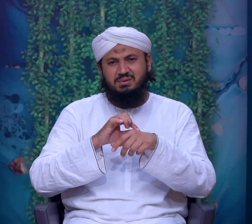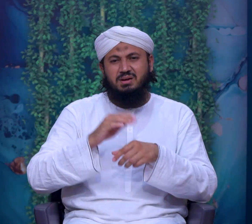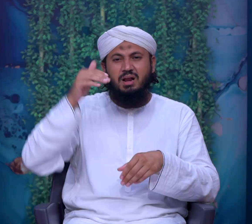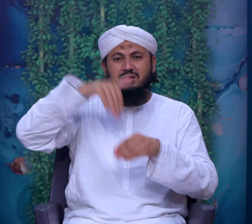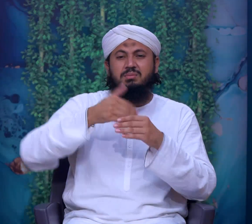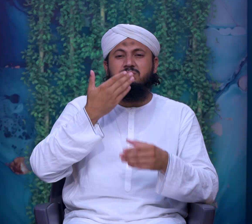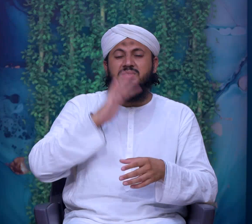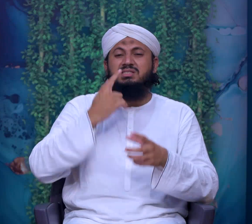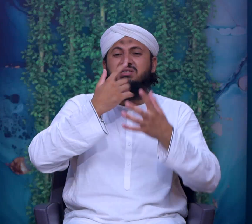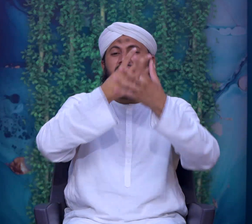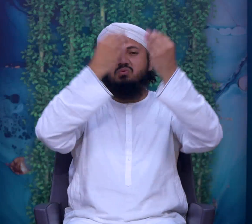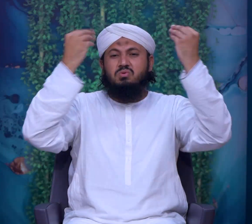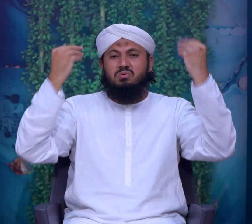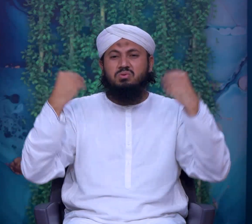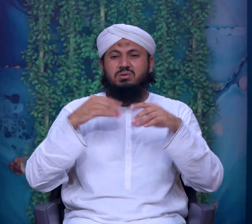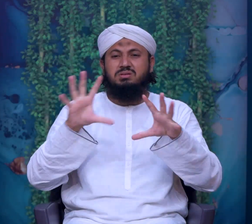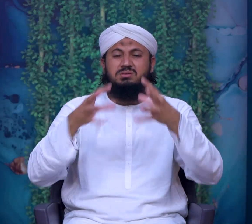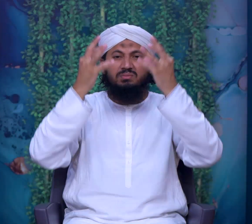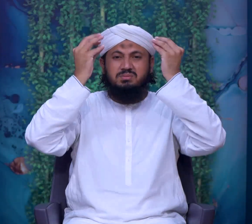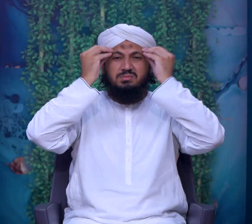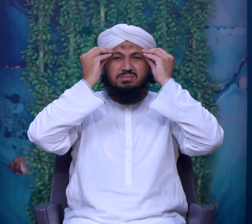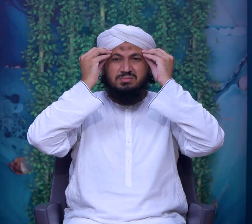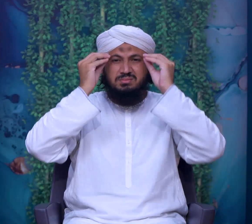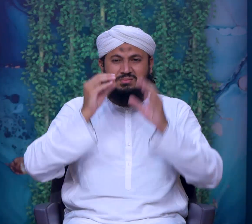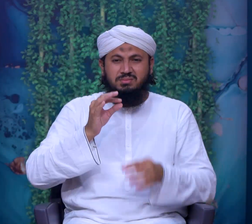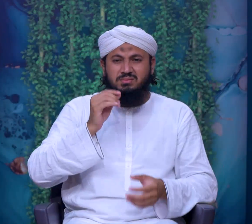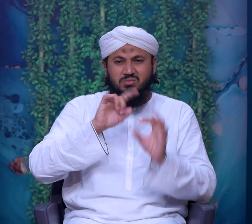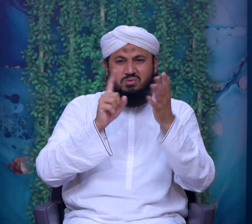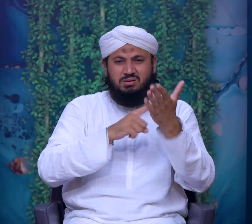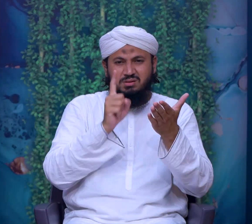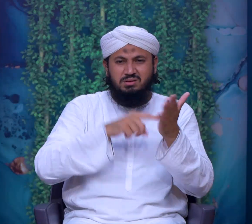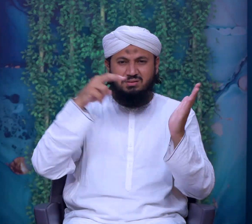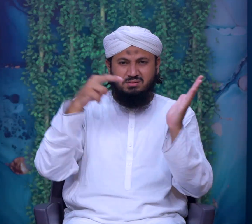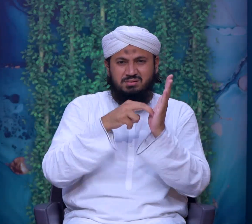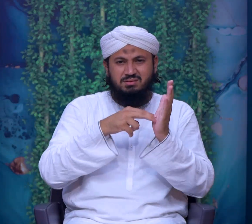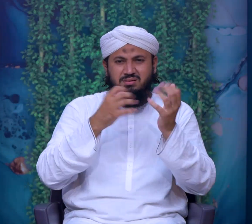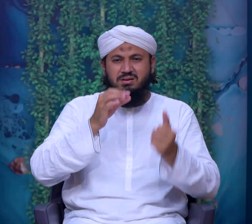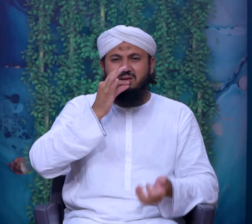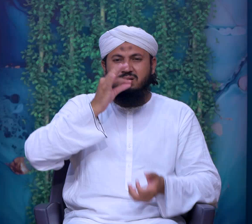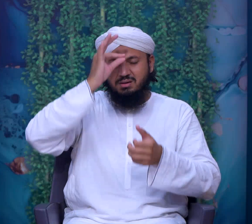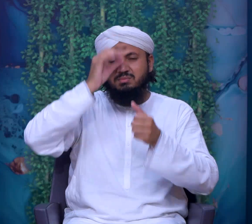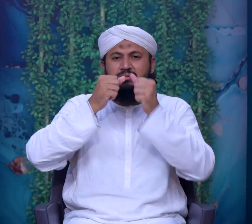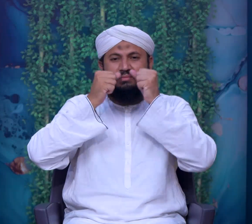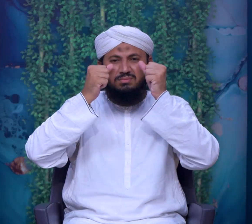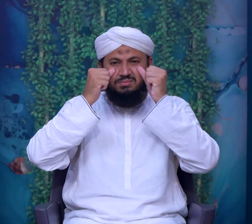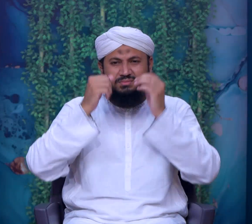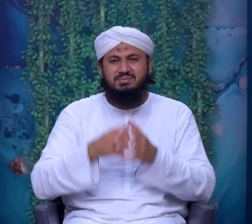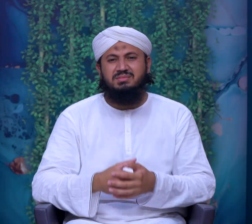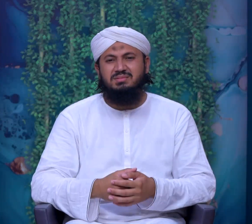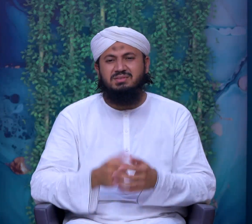کی حقیقت نور ہے۔ مفتی احمد یار خان نعیمی رحمۃ اللہ علیہ فرماتے ہیں، حضور صلی اللہ علیہ وآلہ وصحبہ وسلم بشر بھی ہیں اور